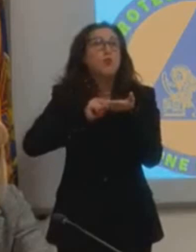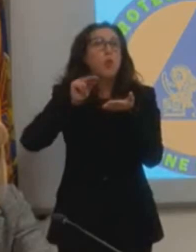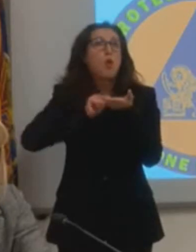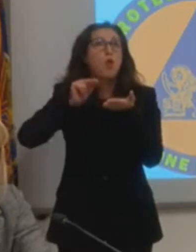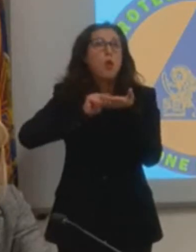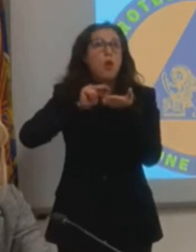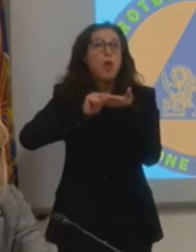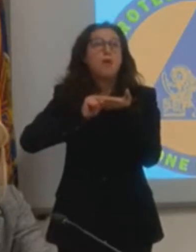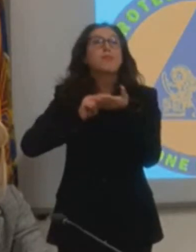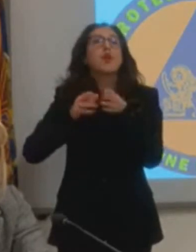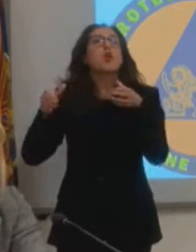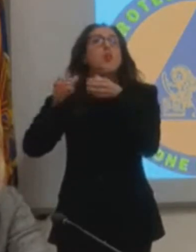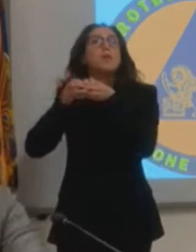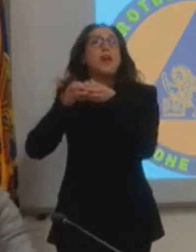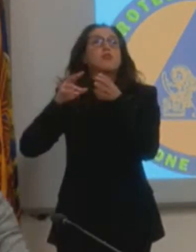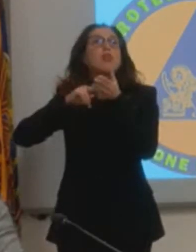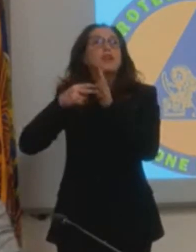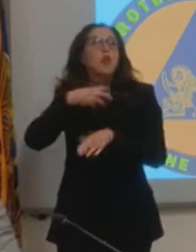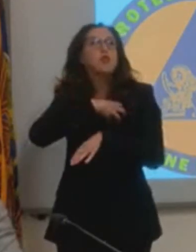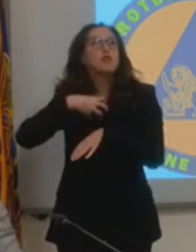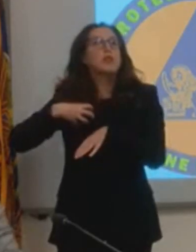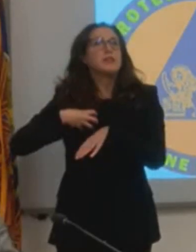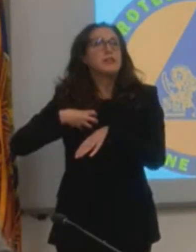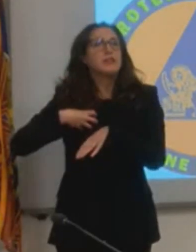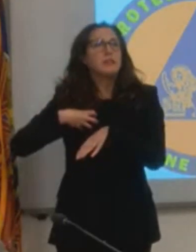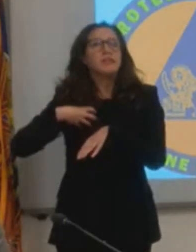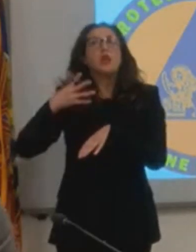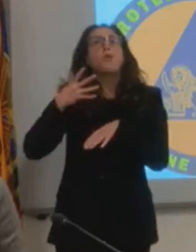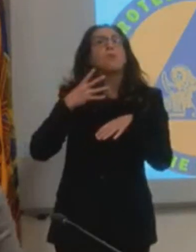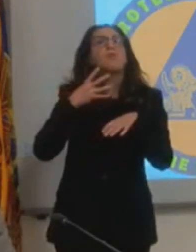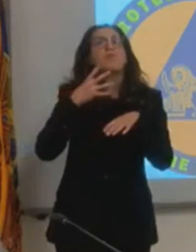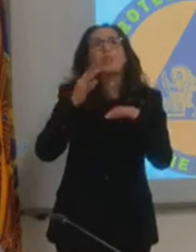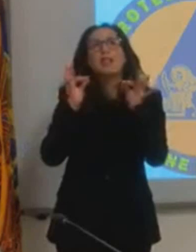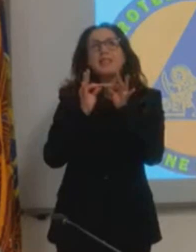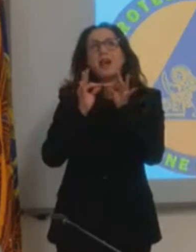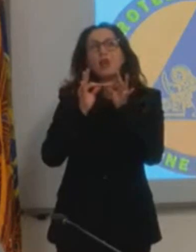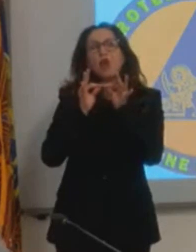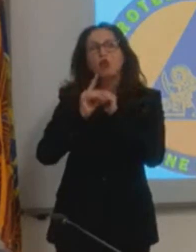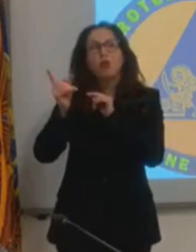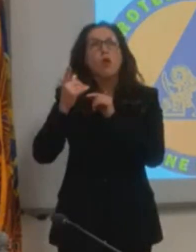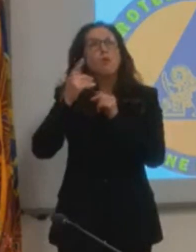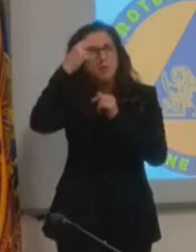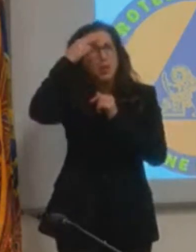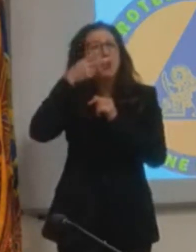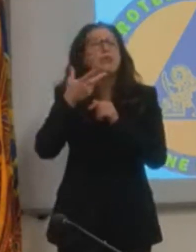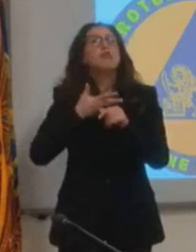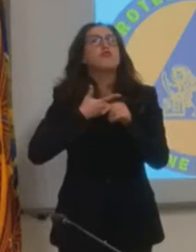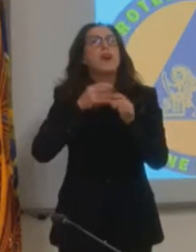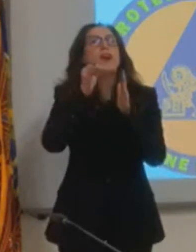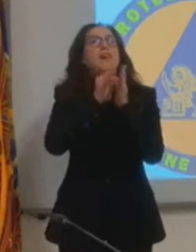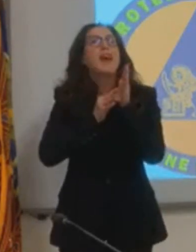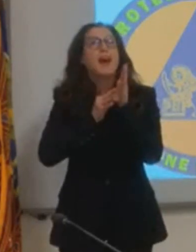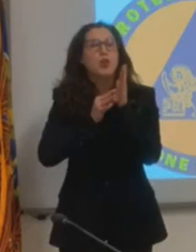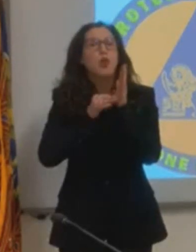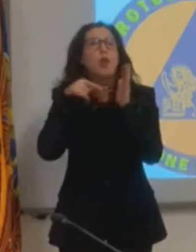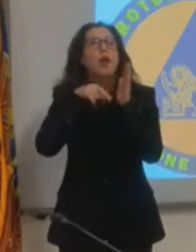assenso vi ricordate le ordinanze c'era scritto lezioni di strumento strumenti a fiato attività motoria previa autorizzazione del